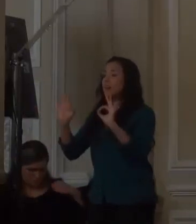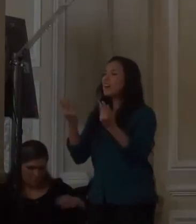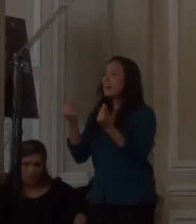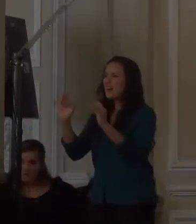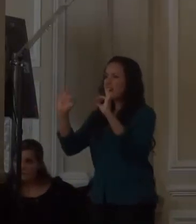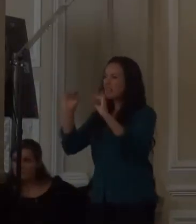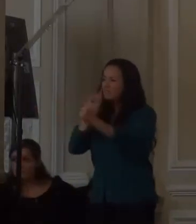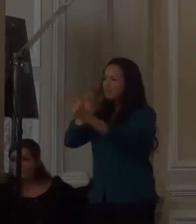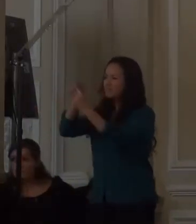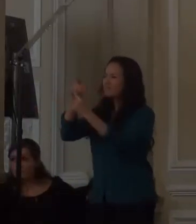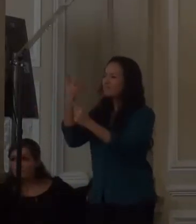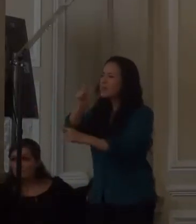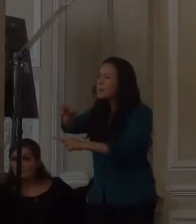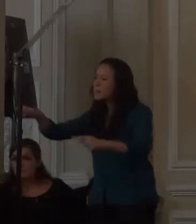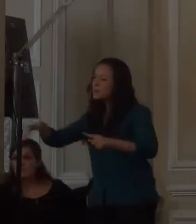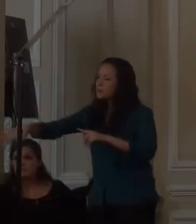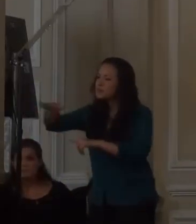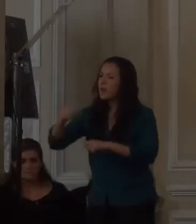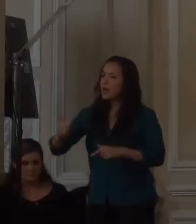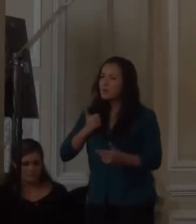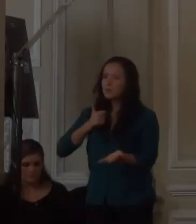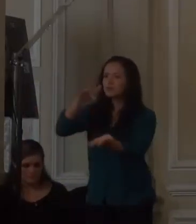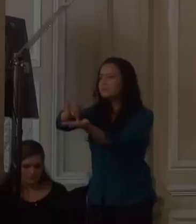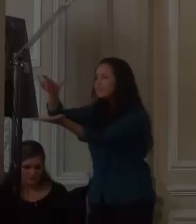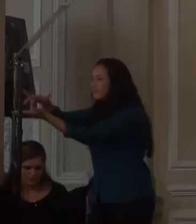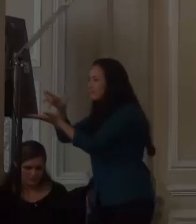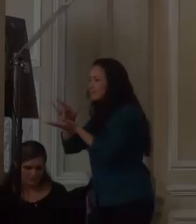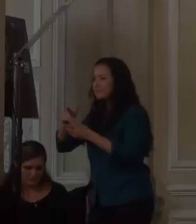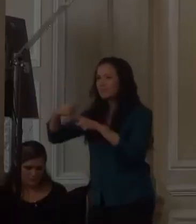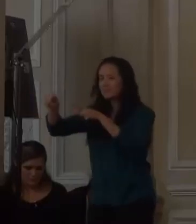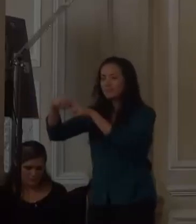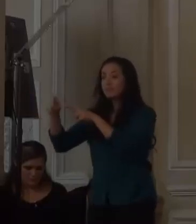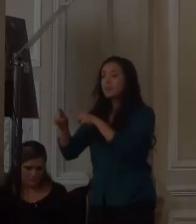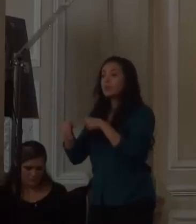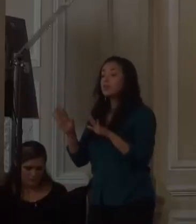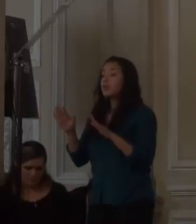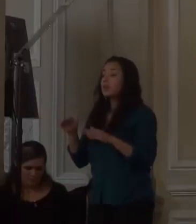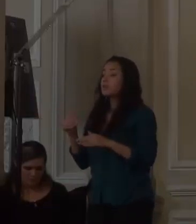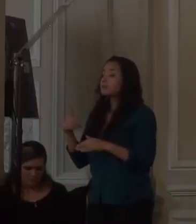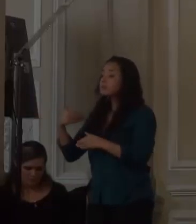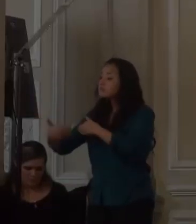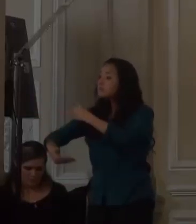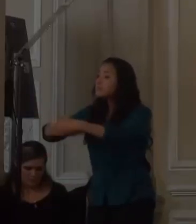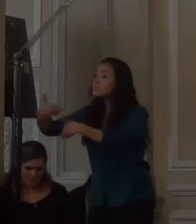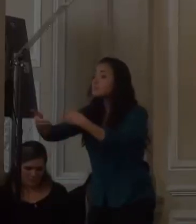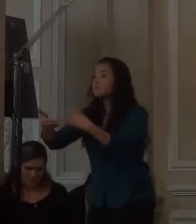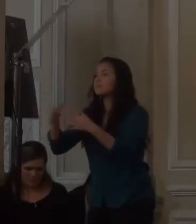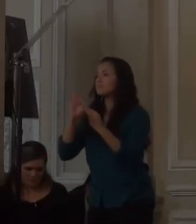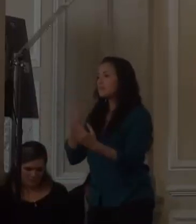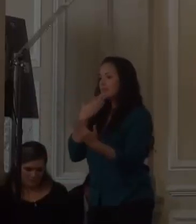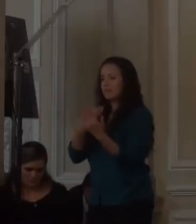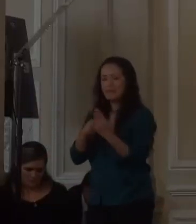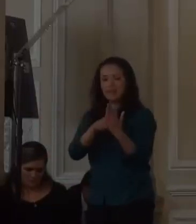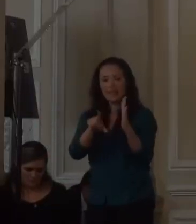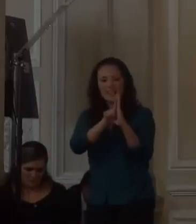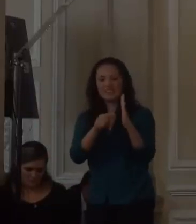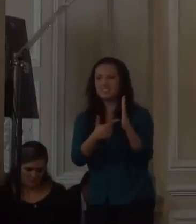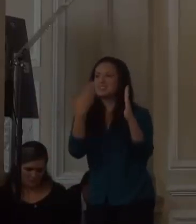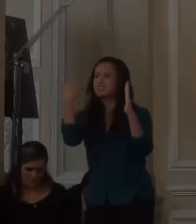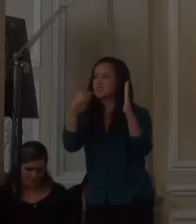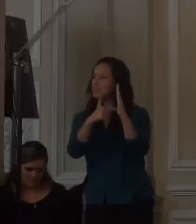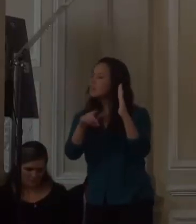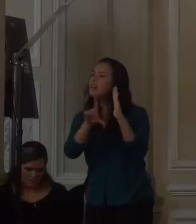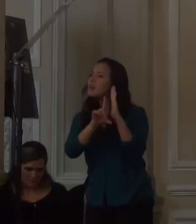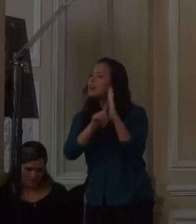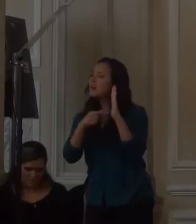que aprovechen todos los espacios públicos. En lo sucesivo, y gracias a esta ley, un